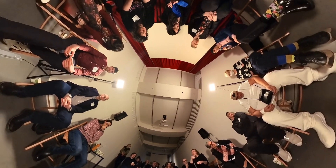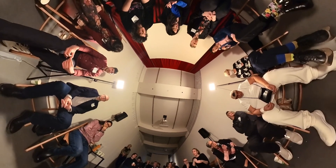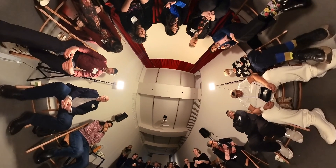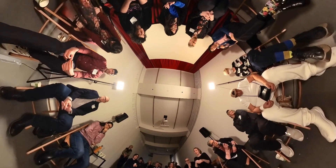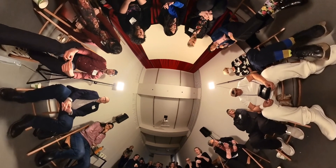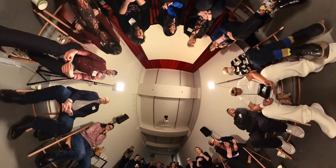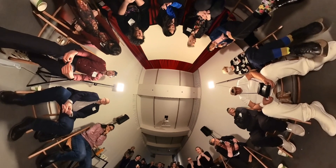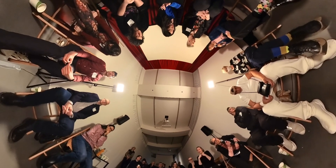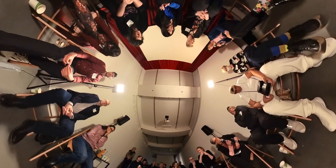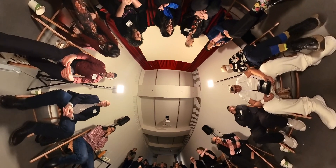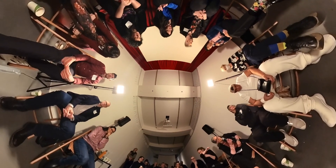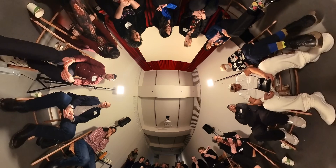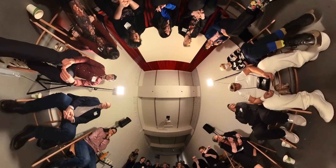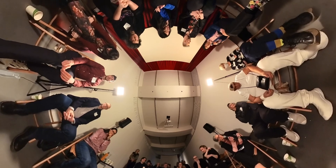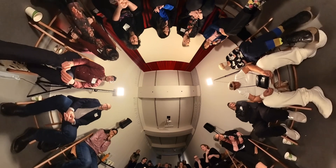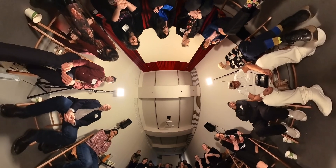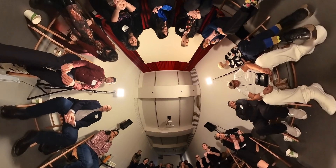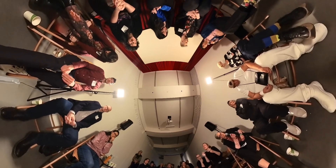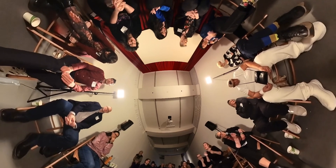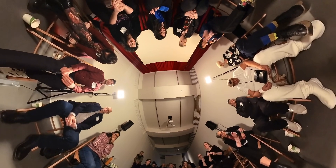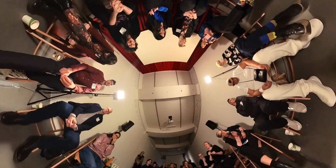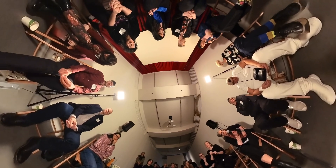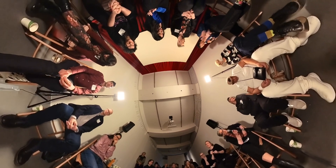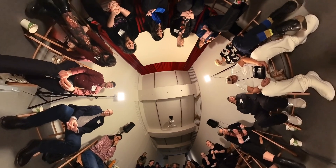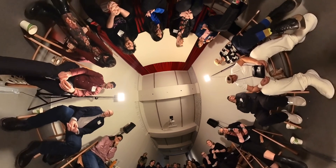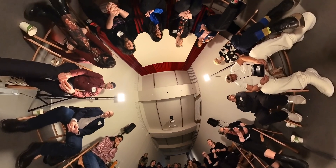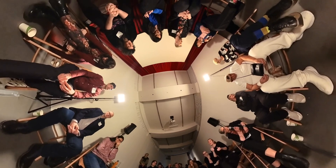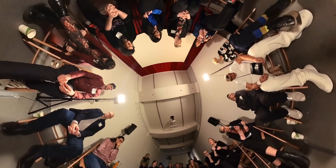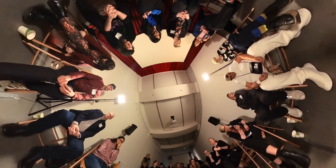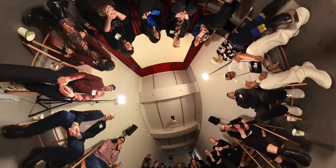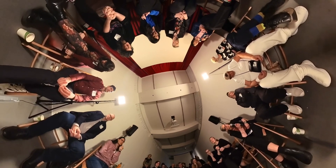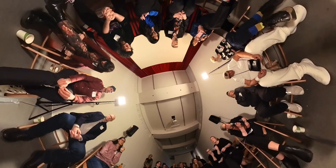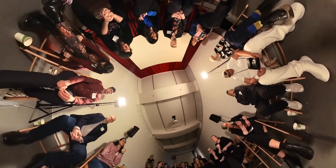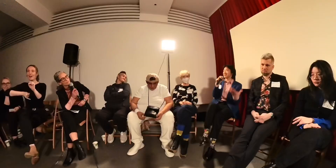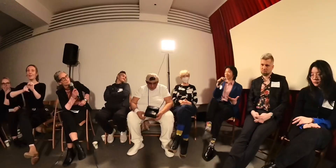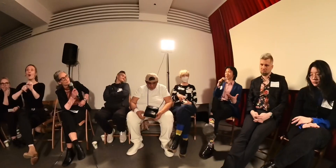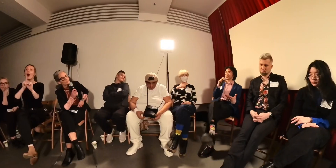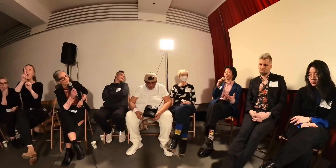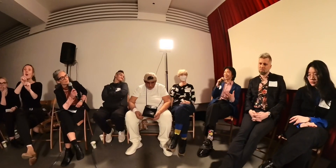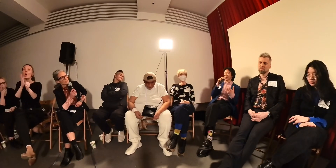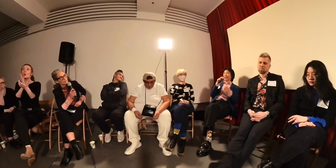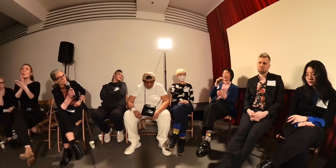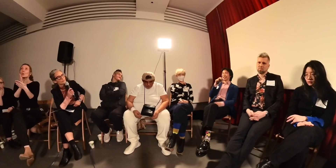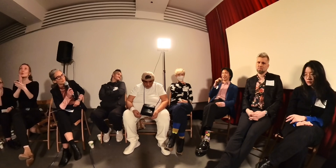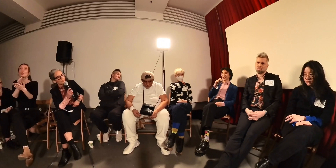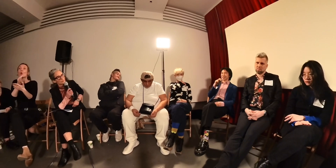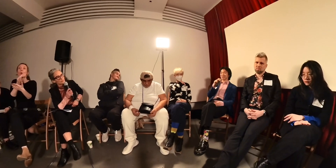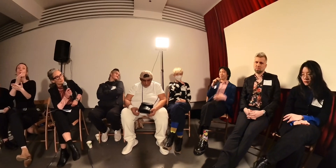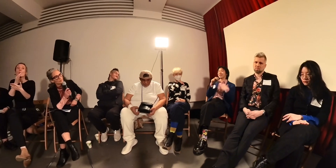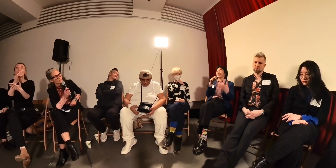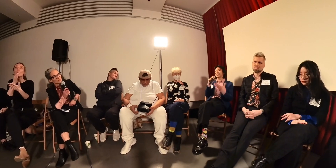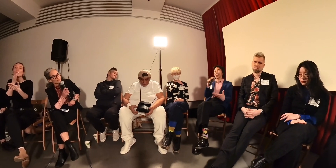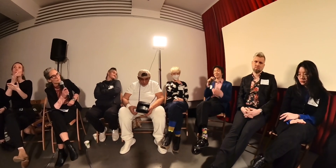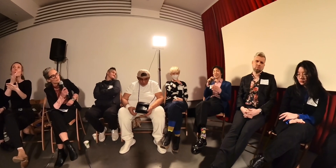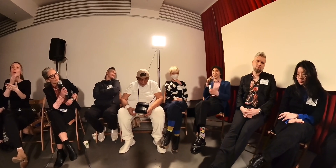třeba vlastně dostudovali tu uměleckou školu a vlastně ztratili tu vlastně platformu vlastně té z instituce, a kde vlastně